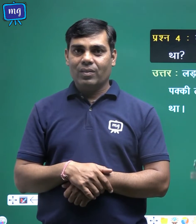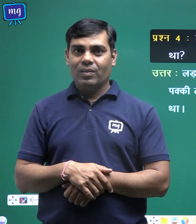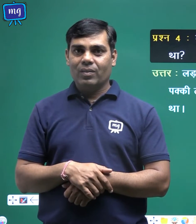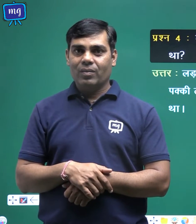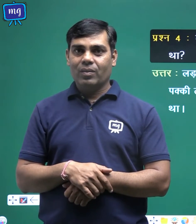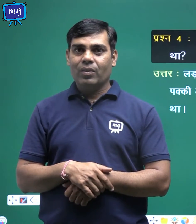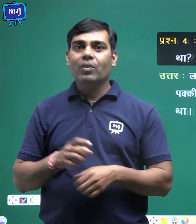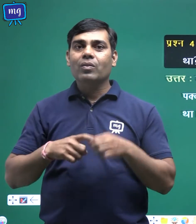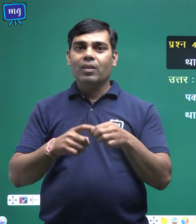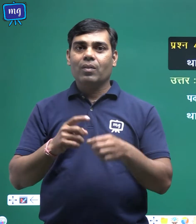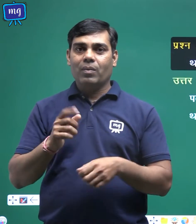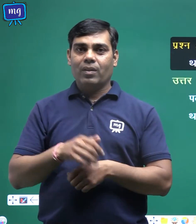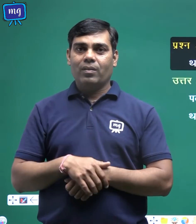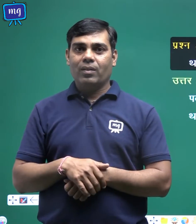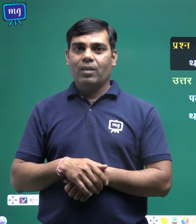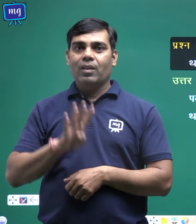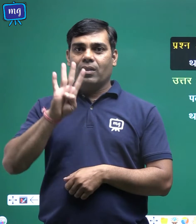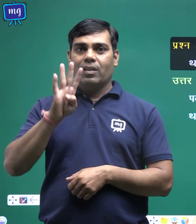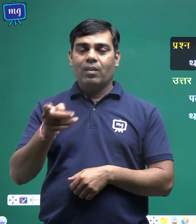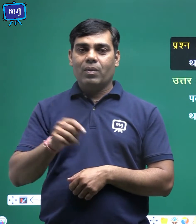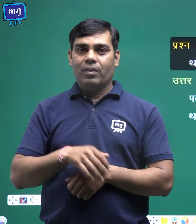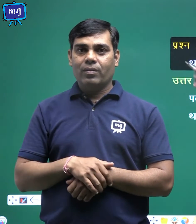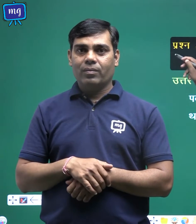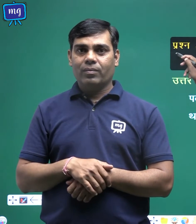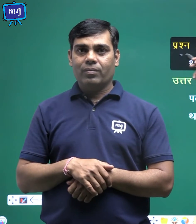प्रश्न नंबर 4 पर